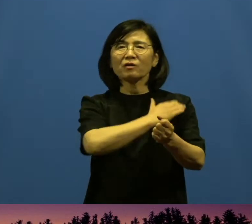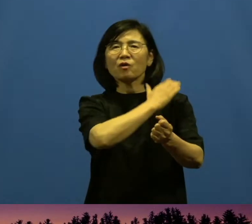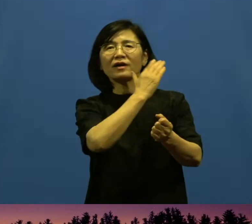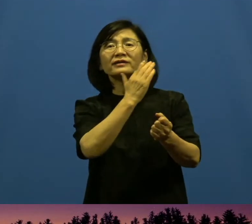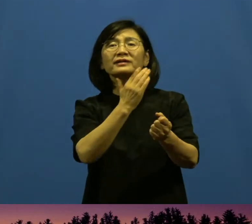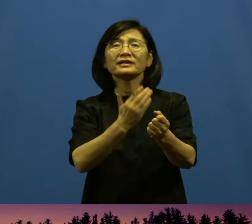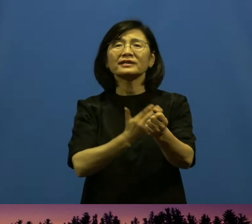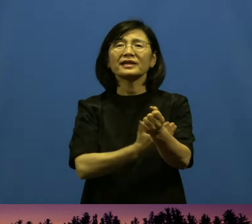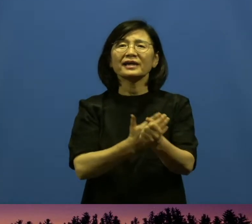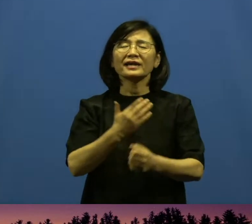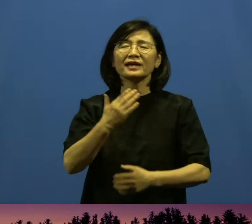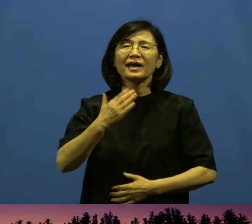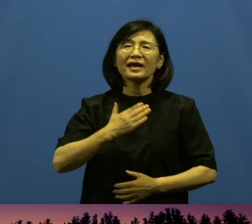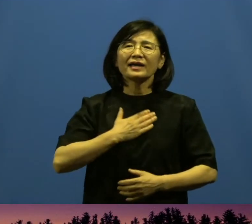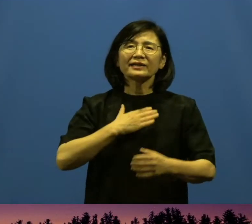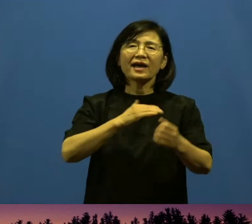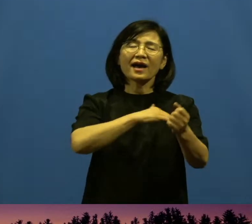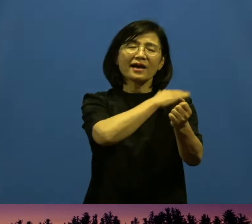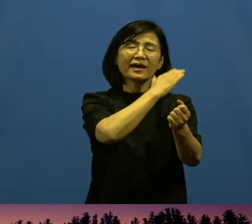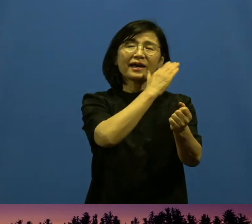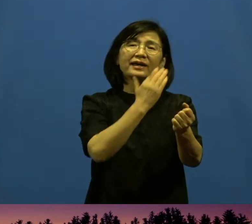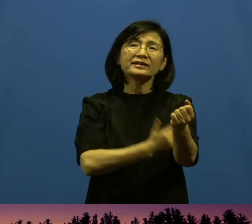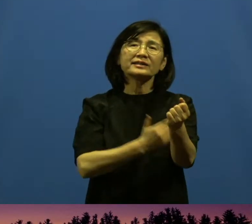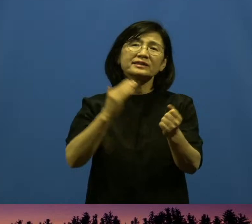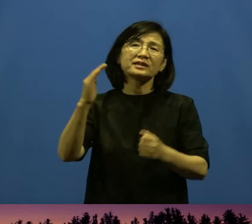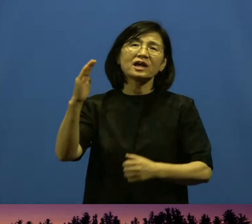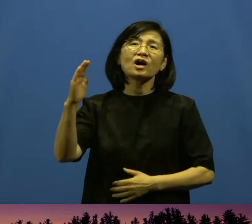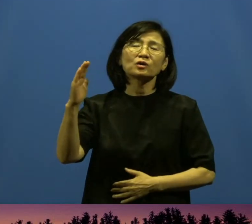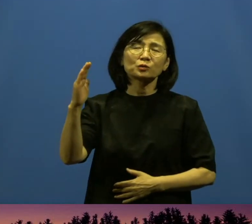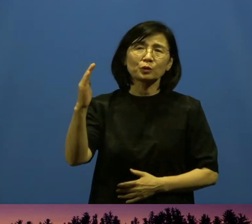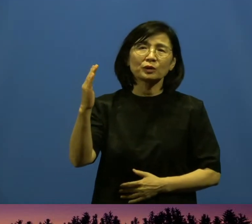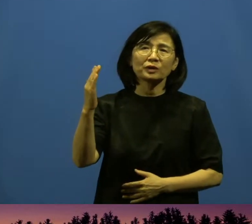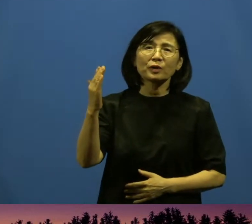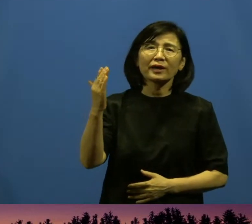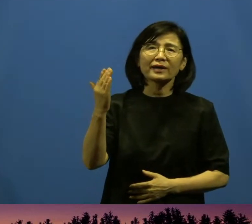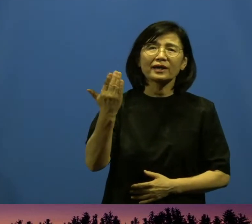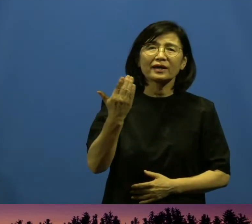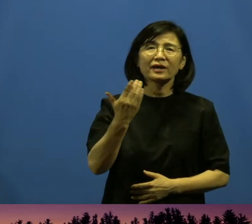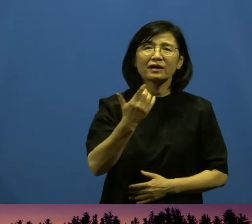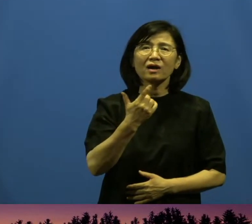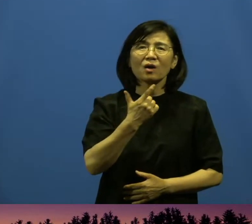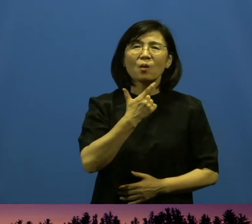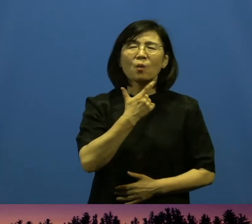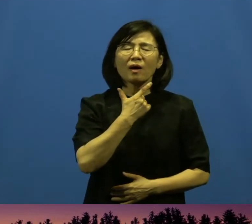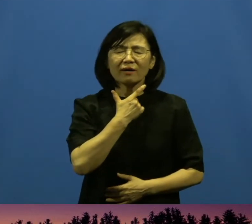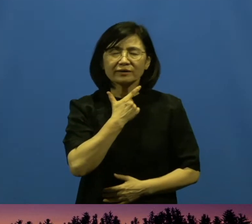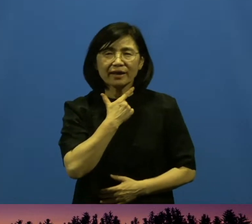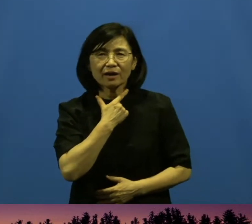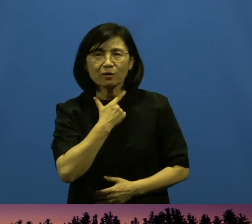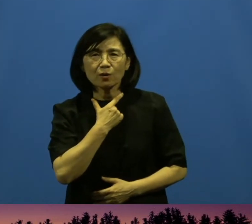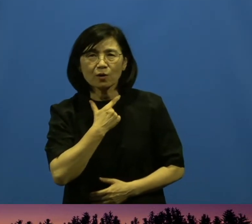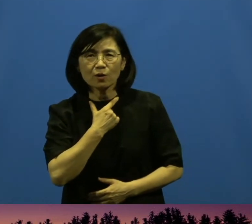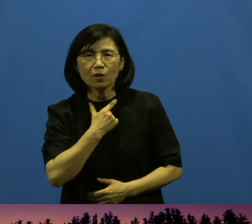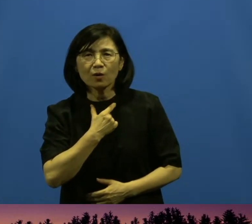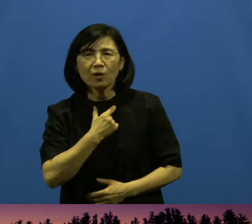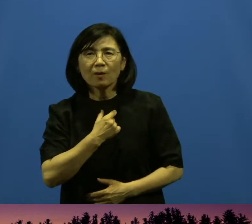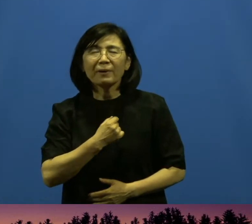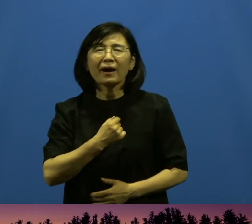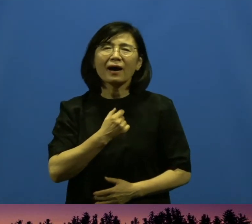성령님의 권능이 나의 능력이 되길